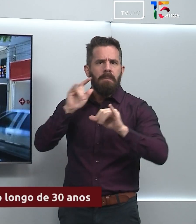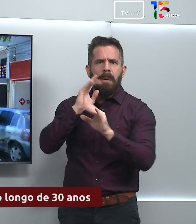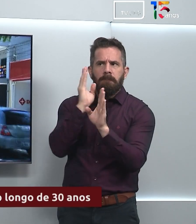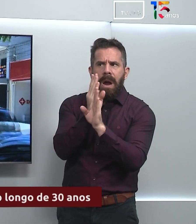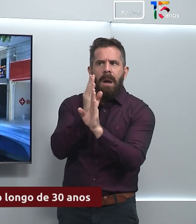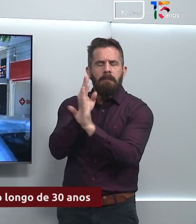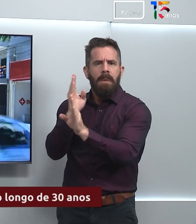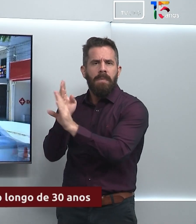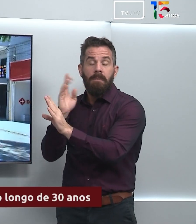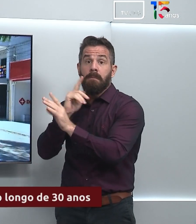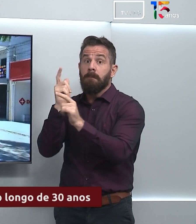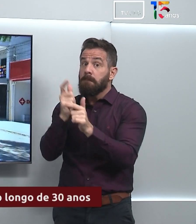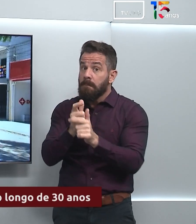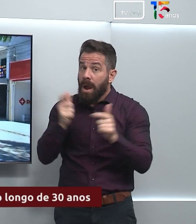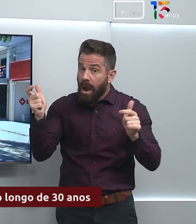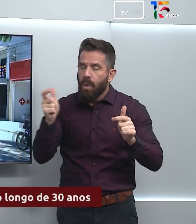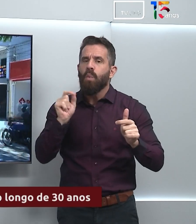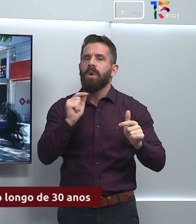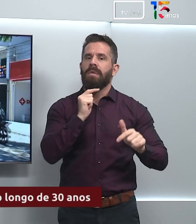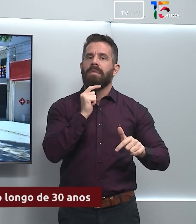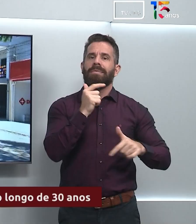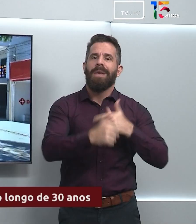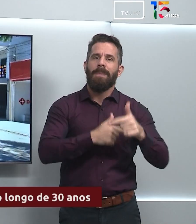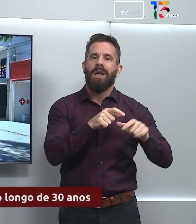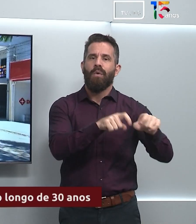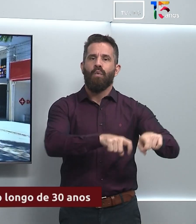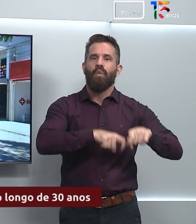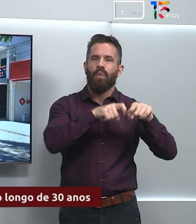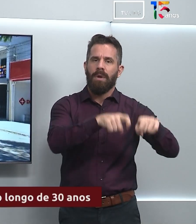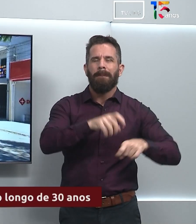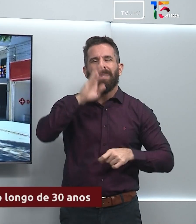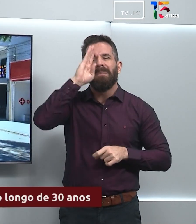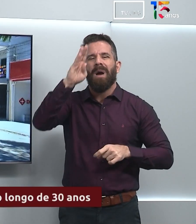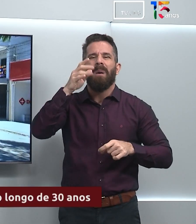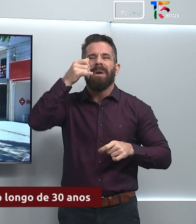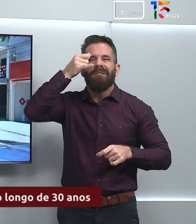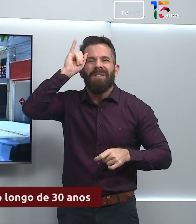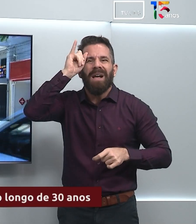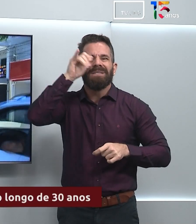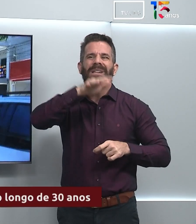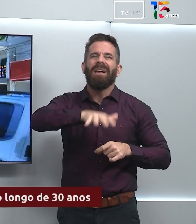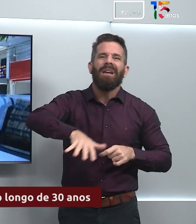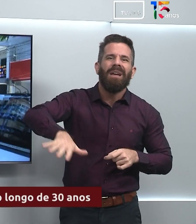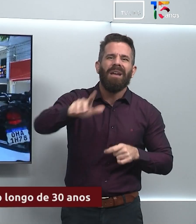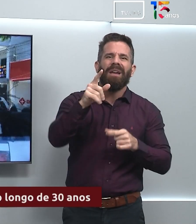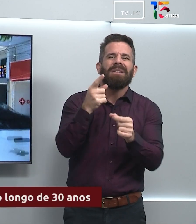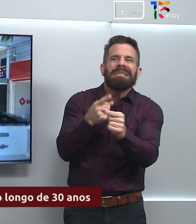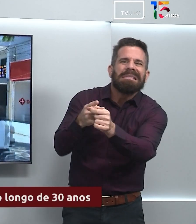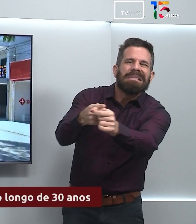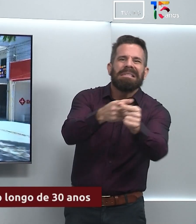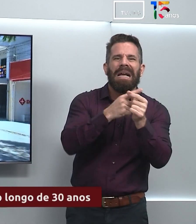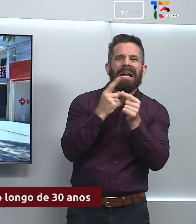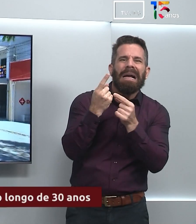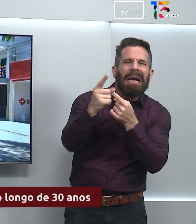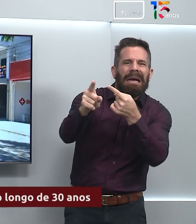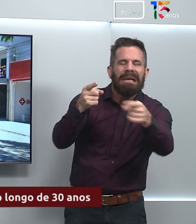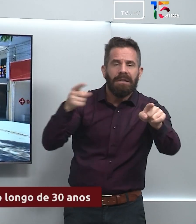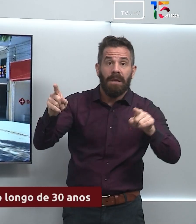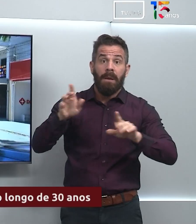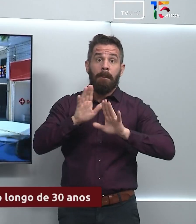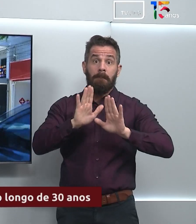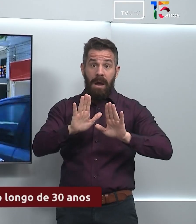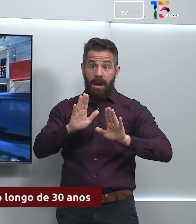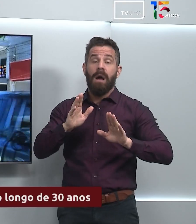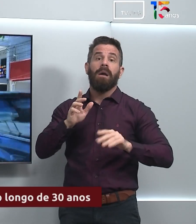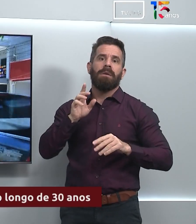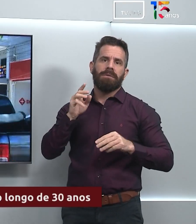dessas atividades são rurais, principalmente nas fazendas do interior, mas o Ministério do Trabalho tem feito esse trabalho há mais